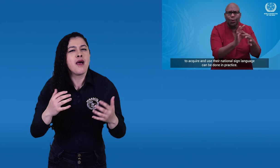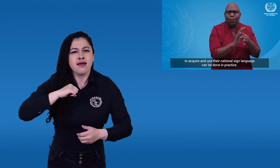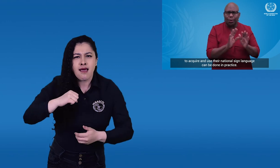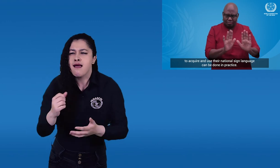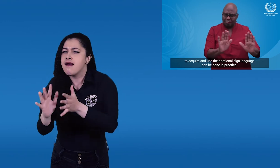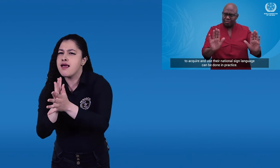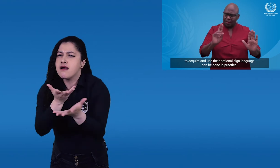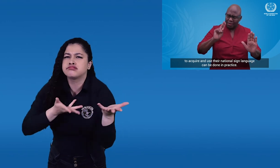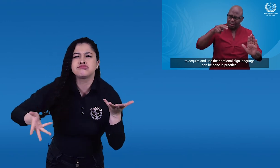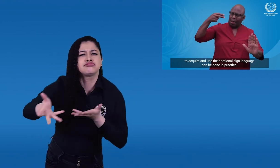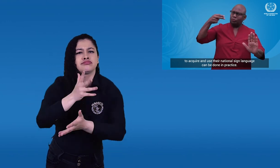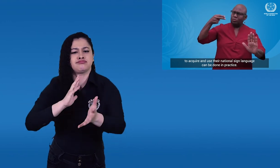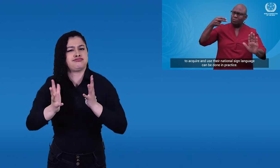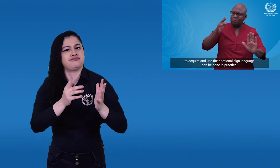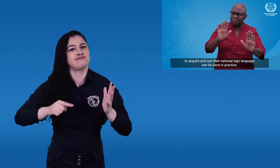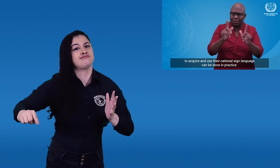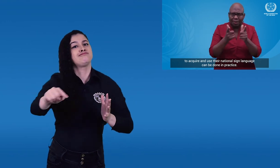señas nacional.